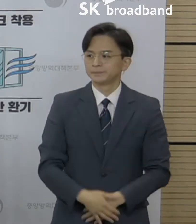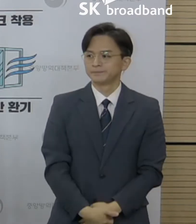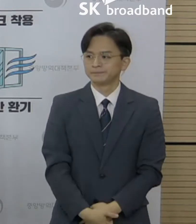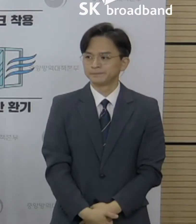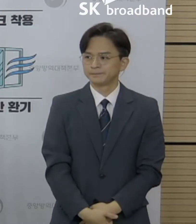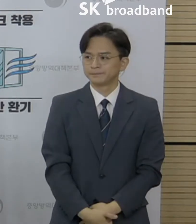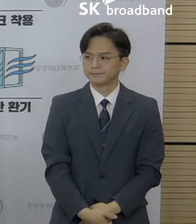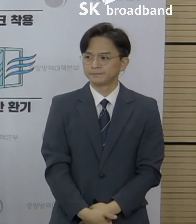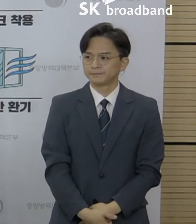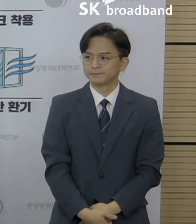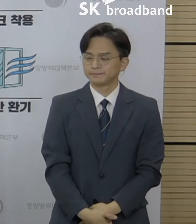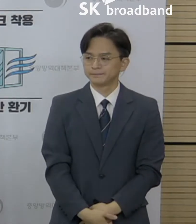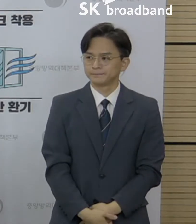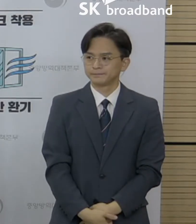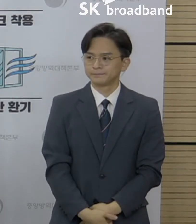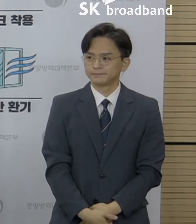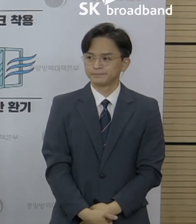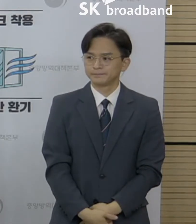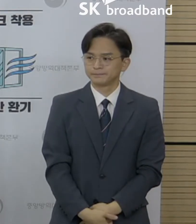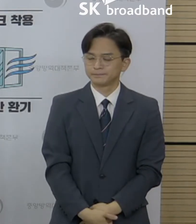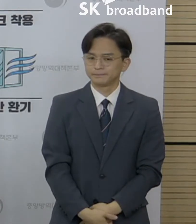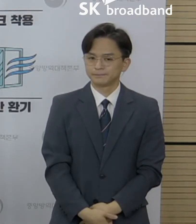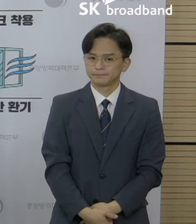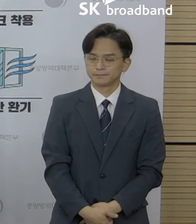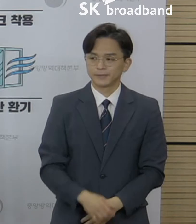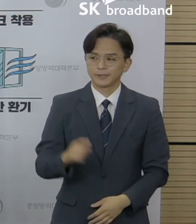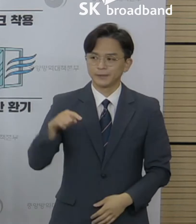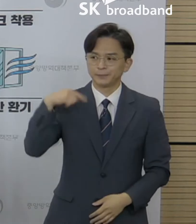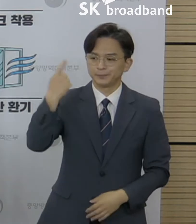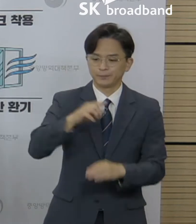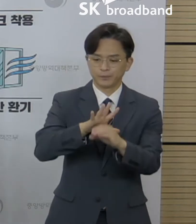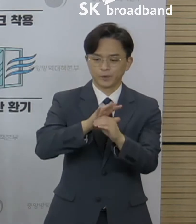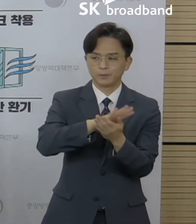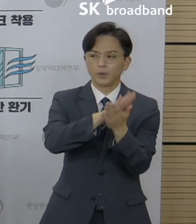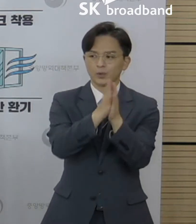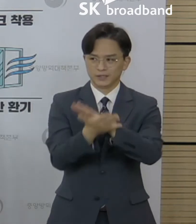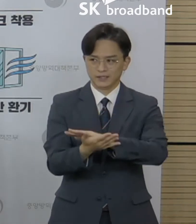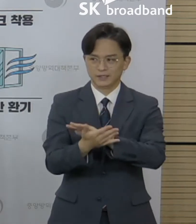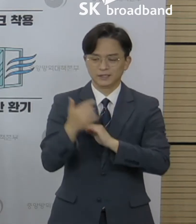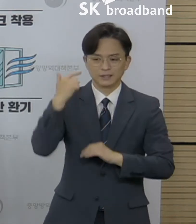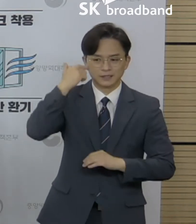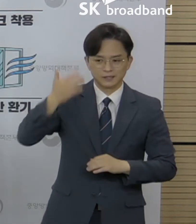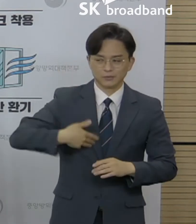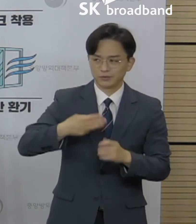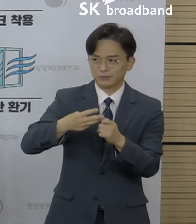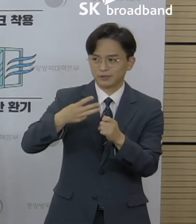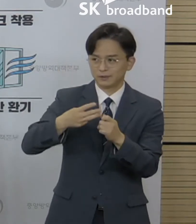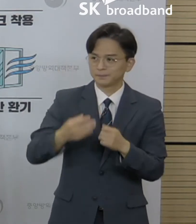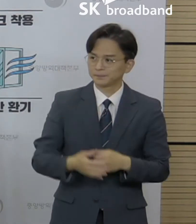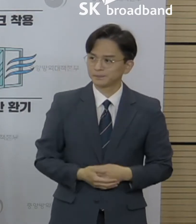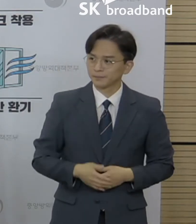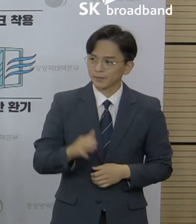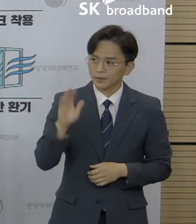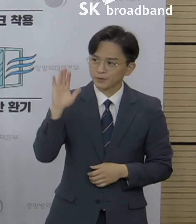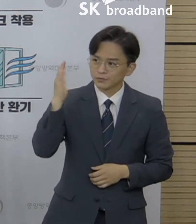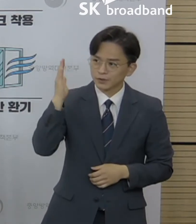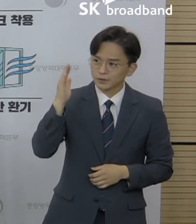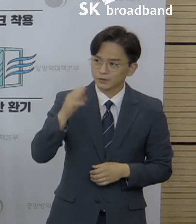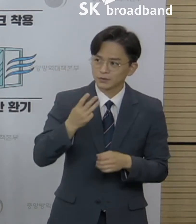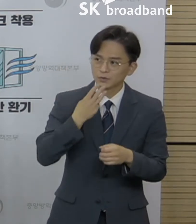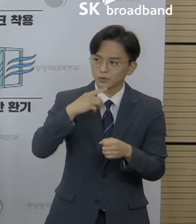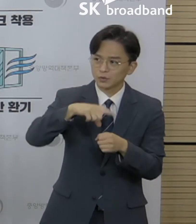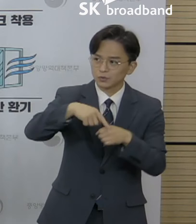네, 변이 관련된 질문도 하나 있습니다. 사전 질문 세 번째입니다. 최근 수도권 중심의